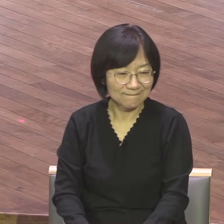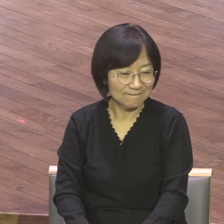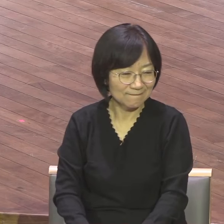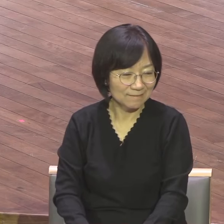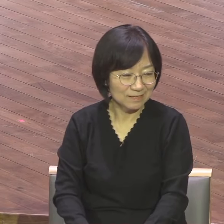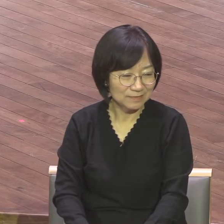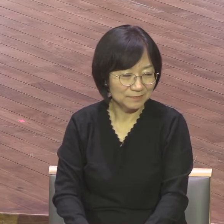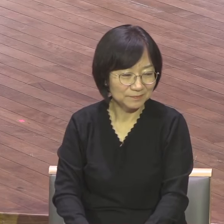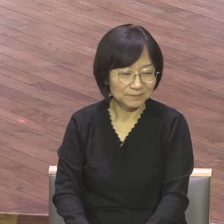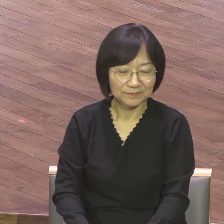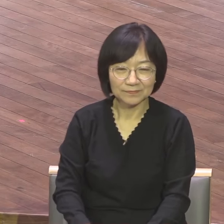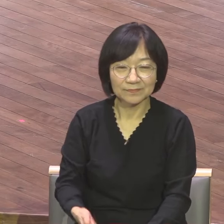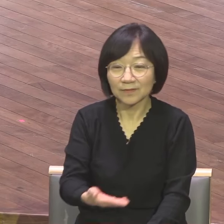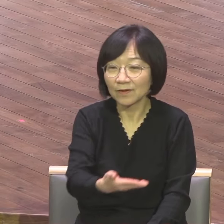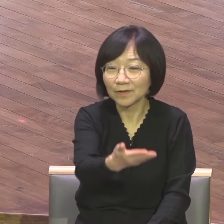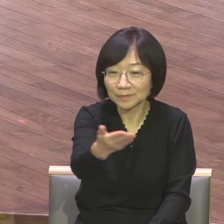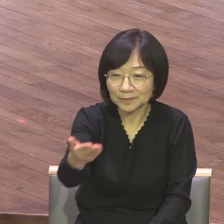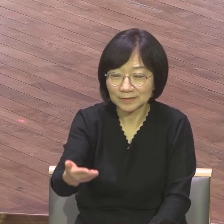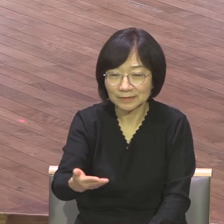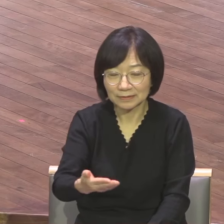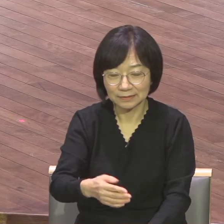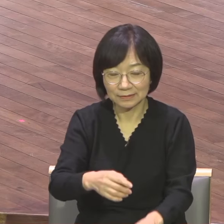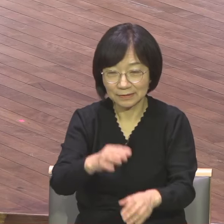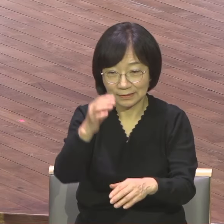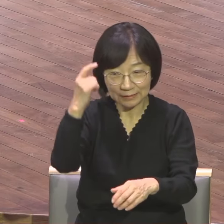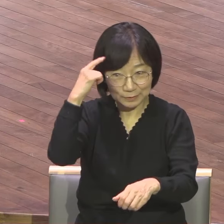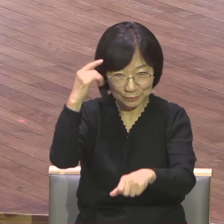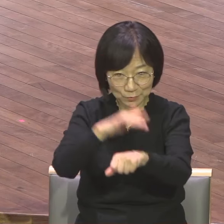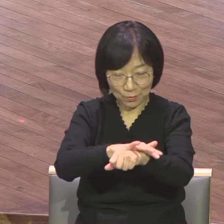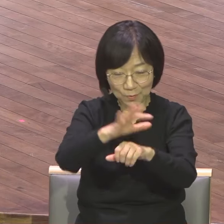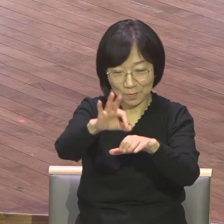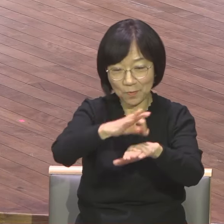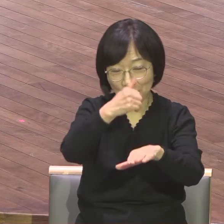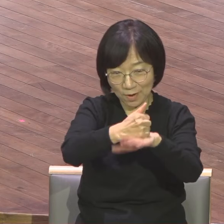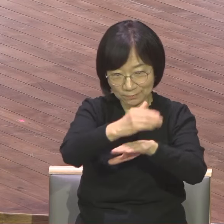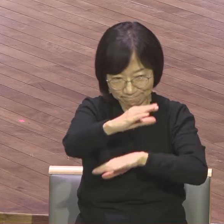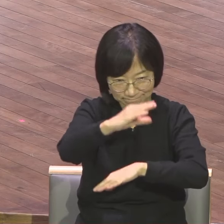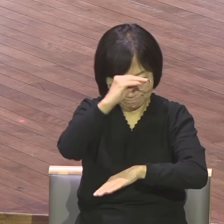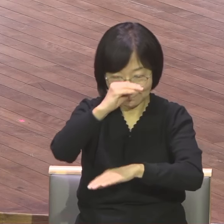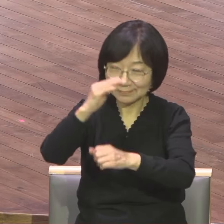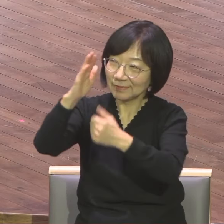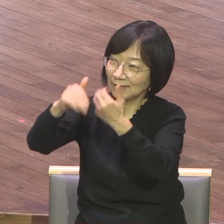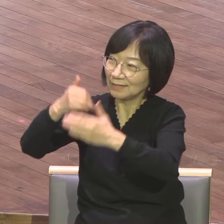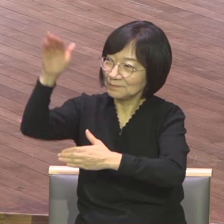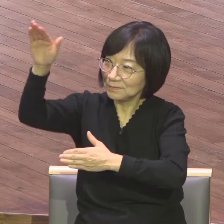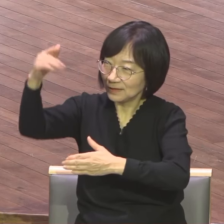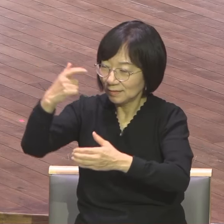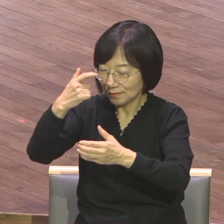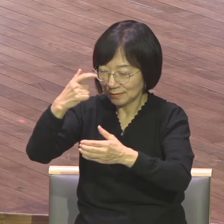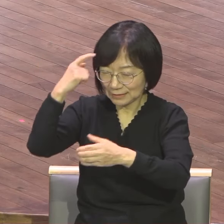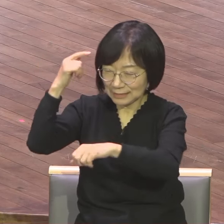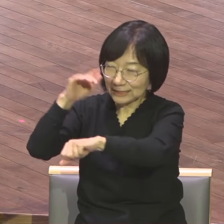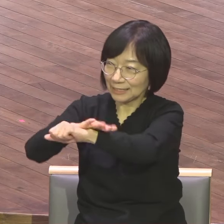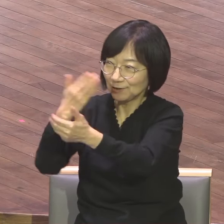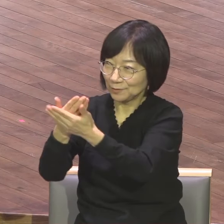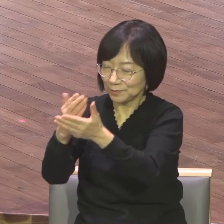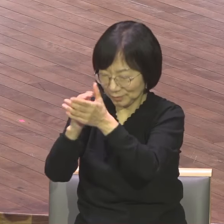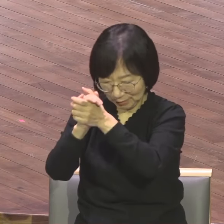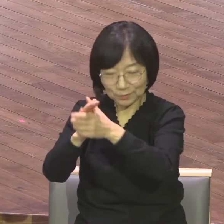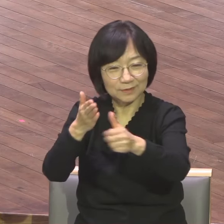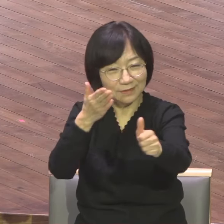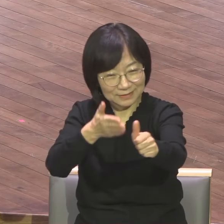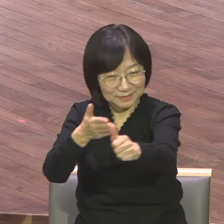하나님 앞에 지혜를 구하시길 바랍니다. 야고보 1장 5절에 너희 중에 누구든지 지혜가